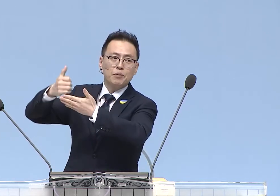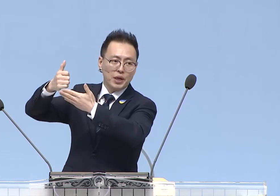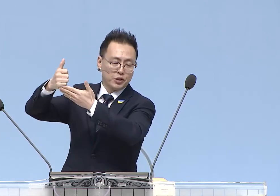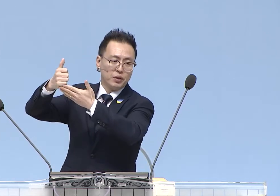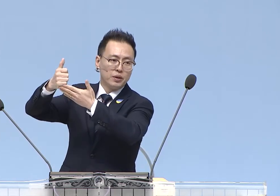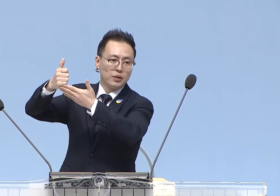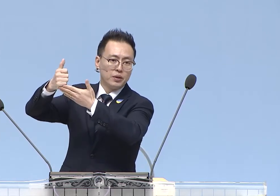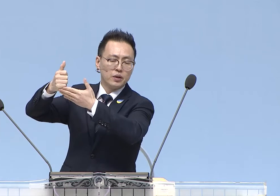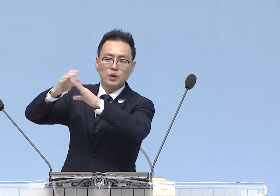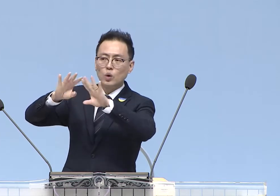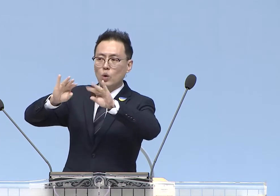하나님께서